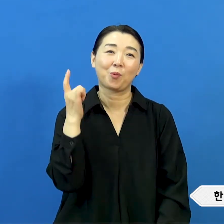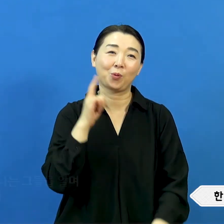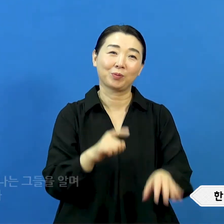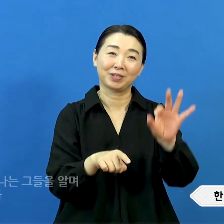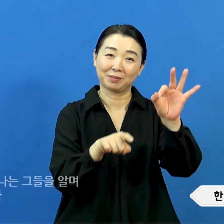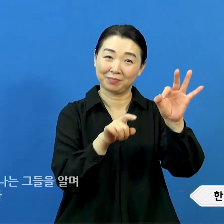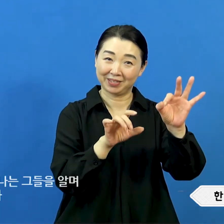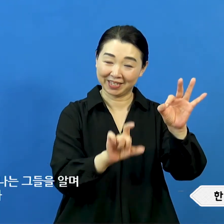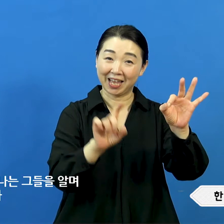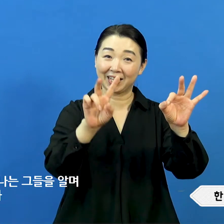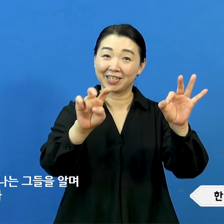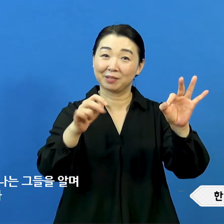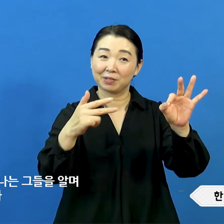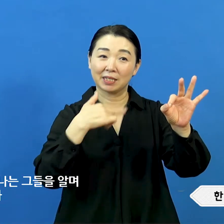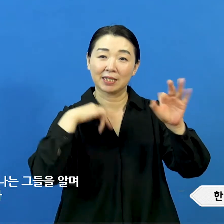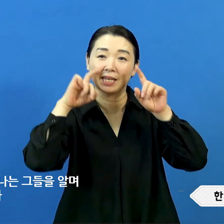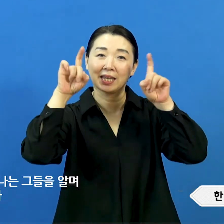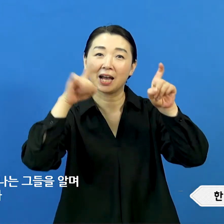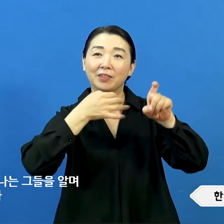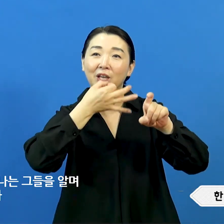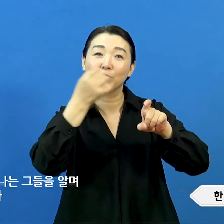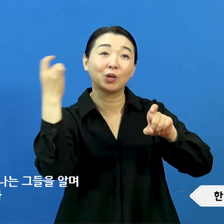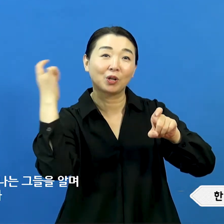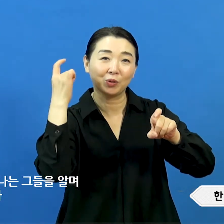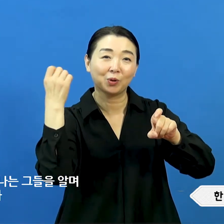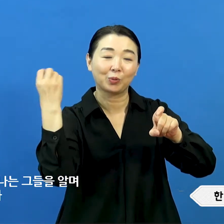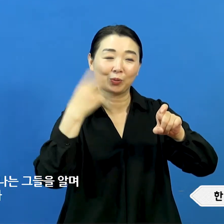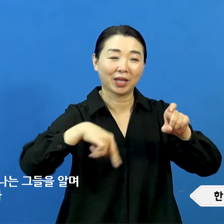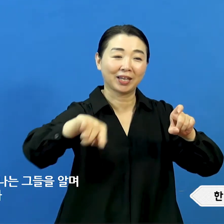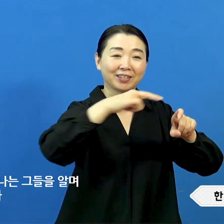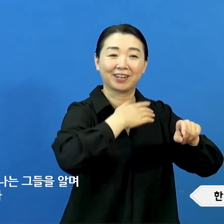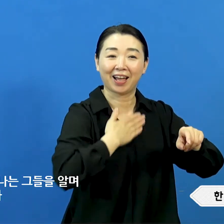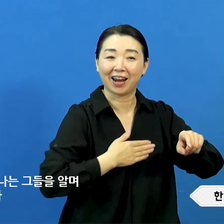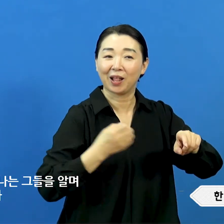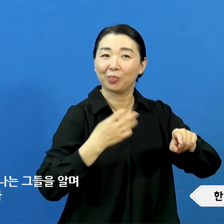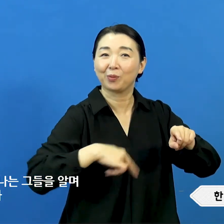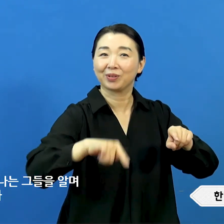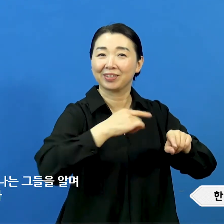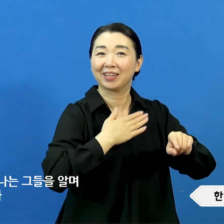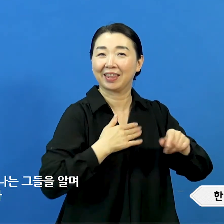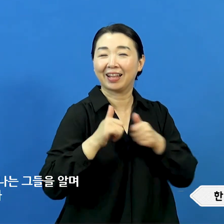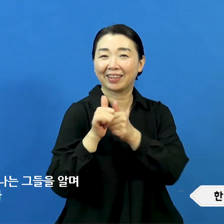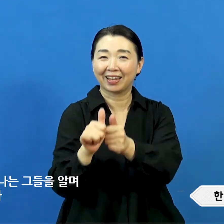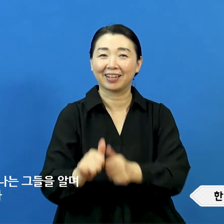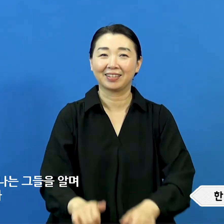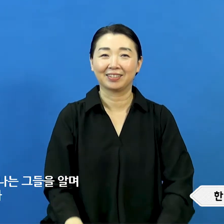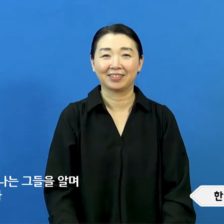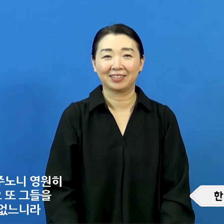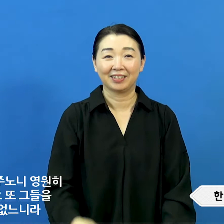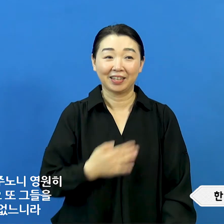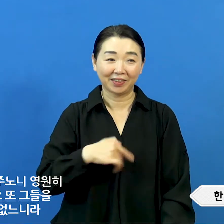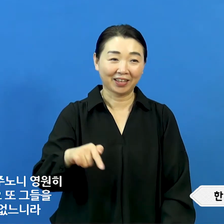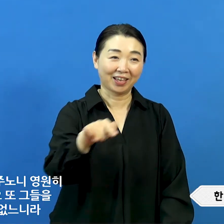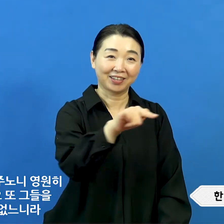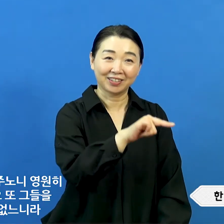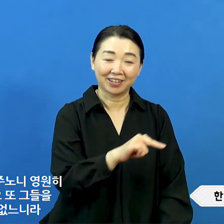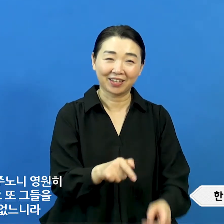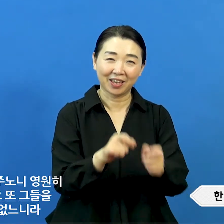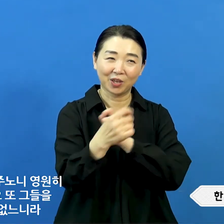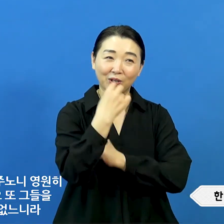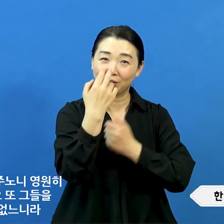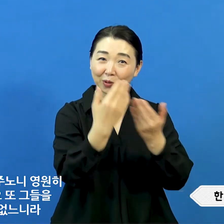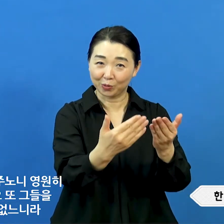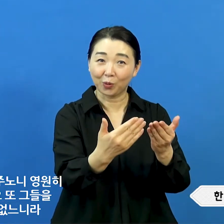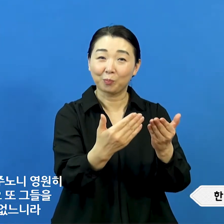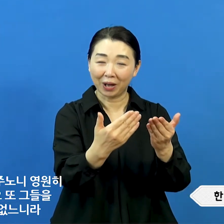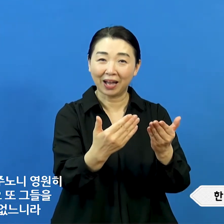27절에 내 양은 내 음성을 들으며 나는 그들을 알며 그들은 나를 따르느니라. 내가 그들에게 영생을